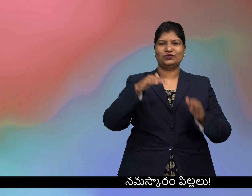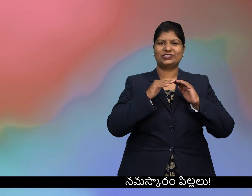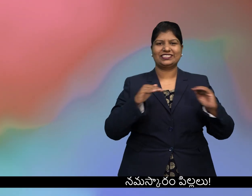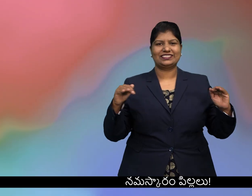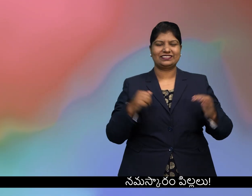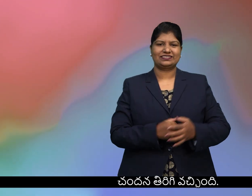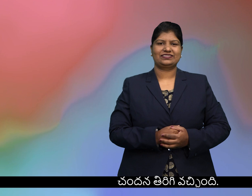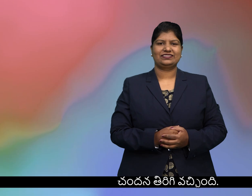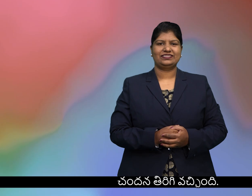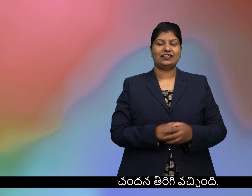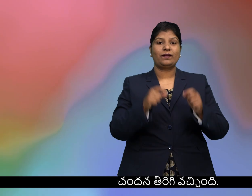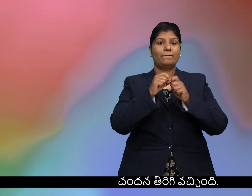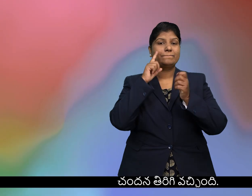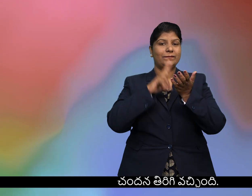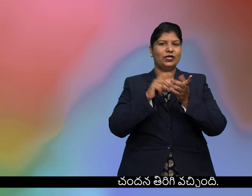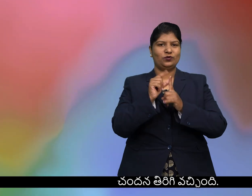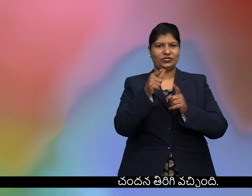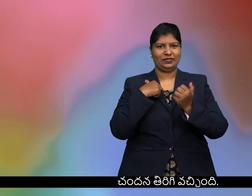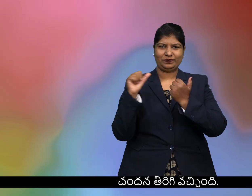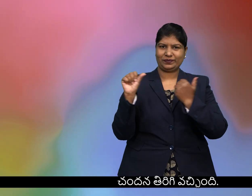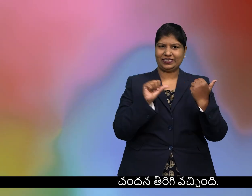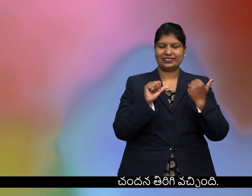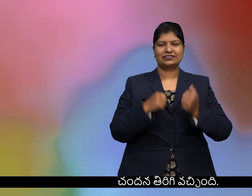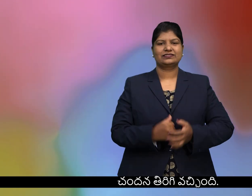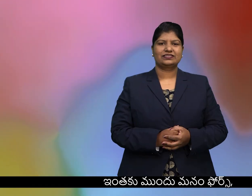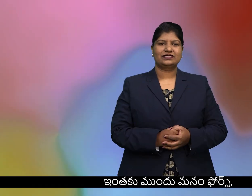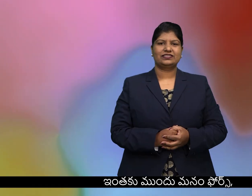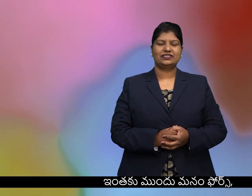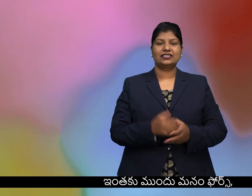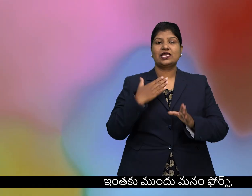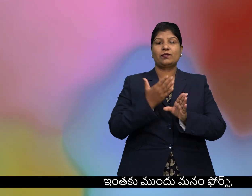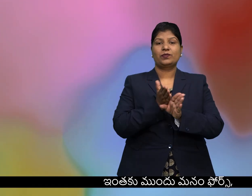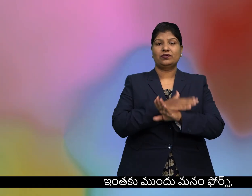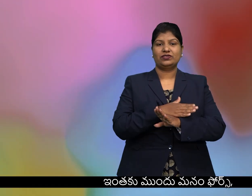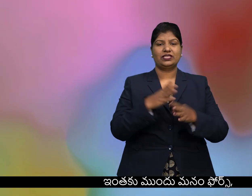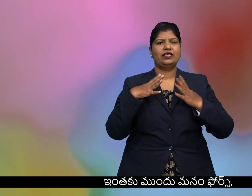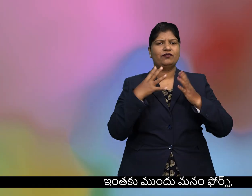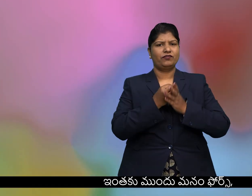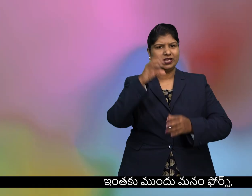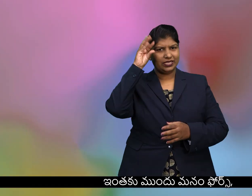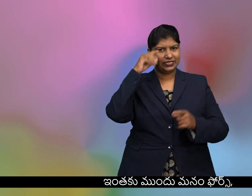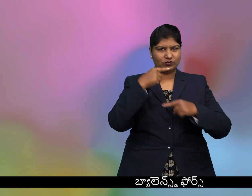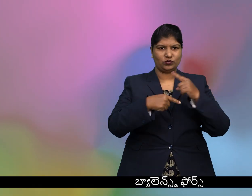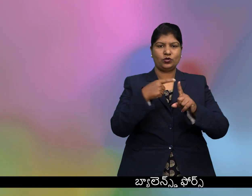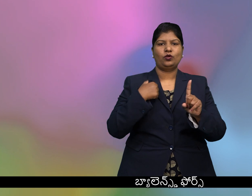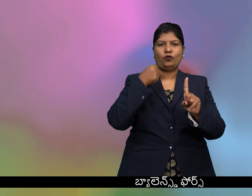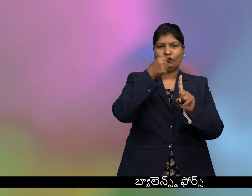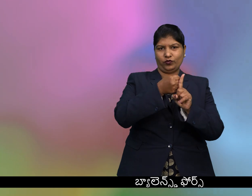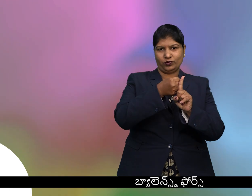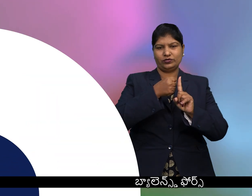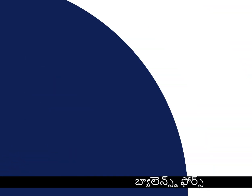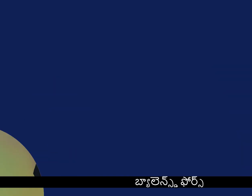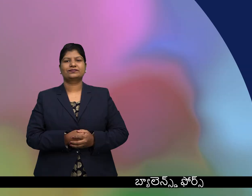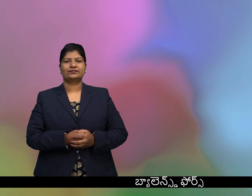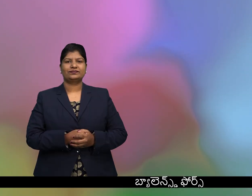నమస్కారం పిల్లలు. చందన తిరిగి వచ్చింది. ఇంతకు ముందు మనం ఫోర్స్, బ్యాలెన్స్డ్